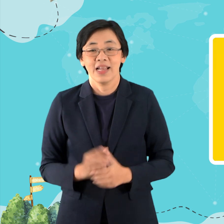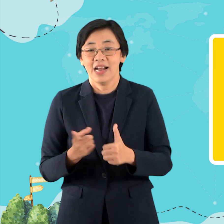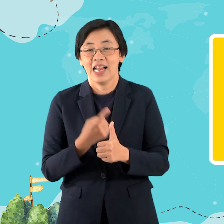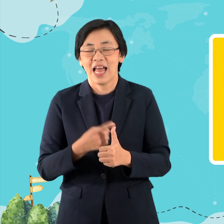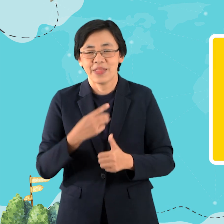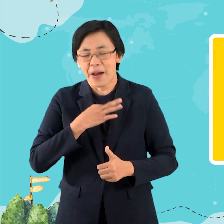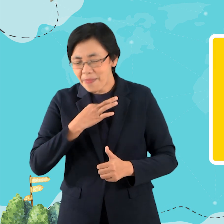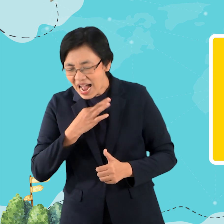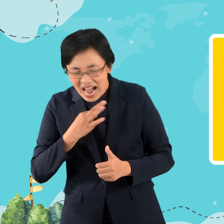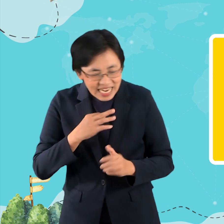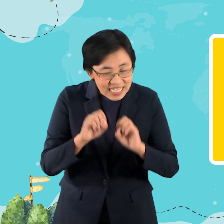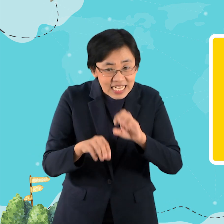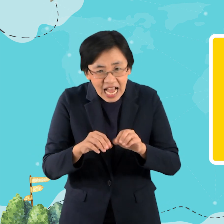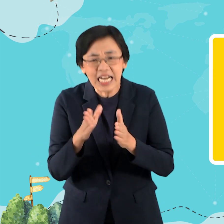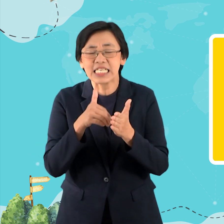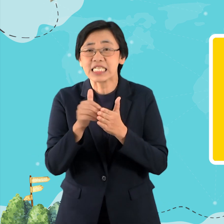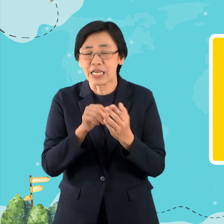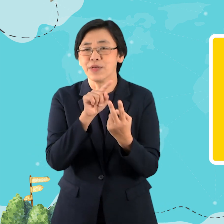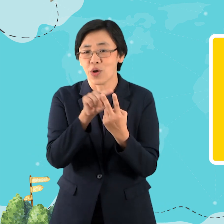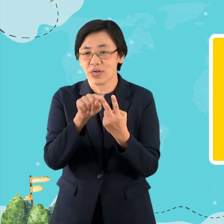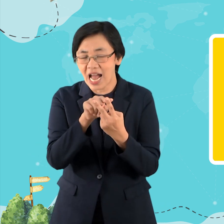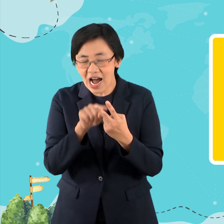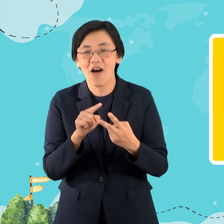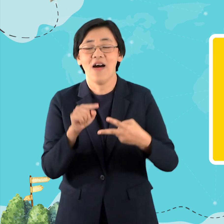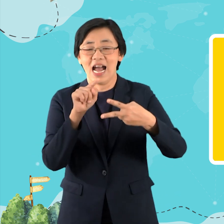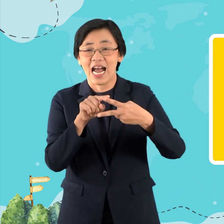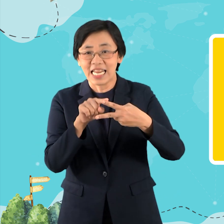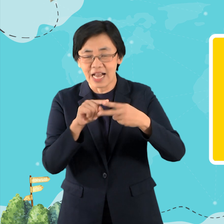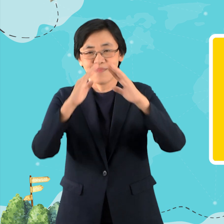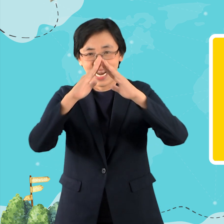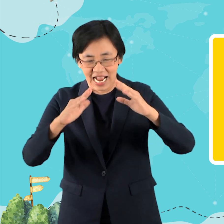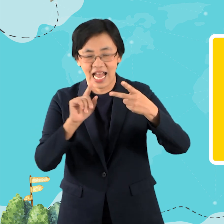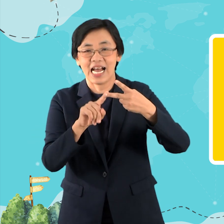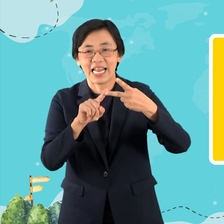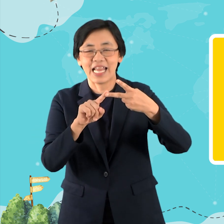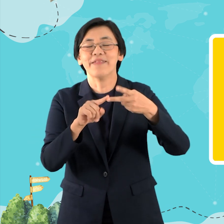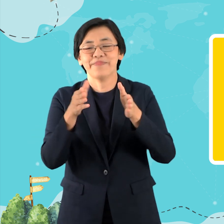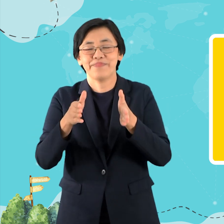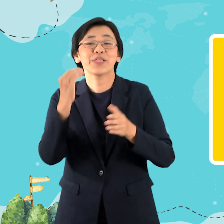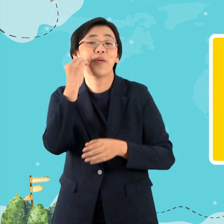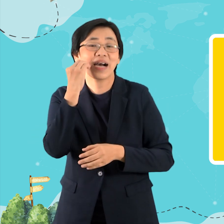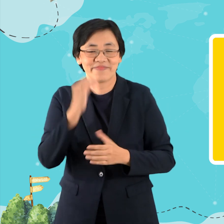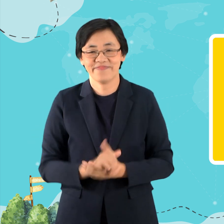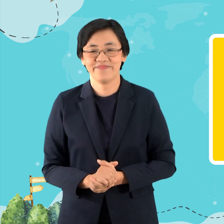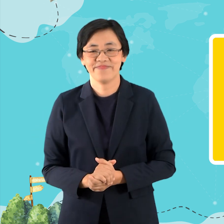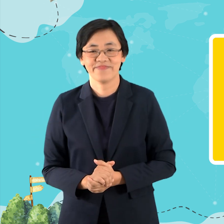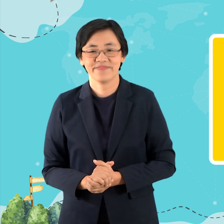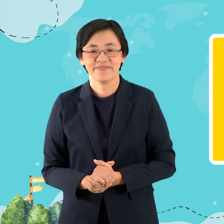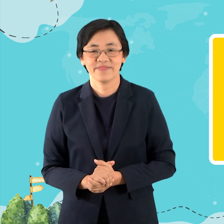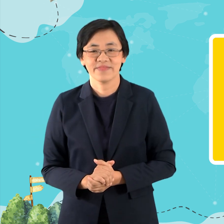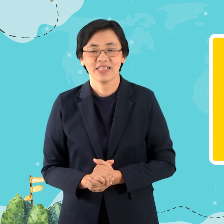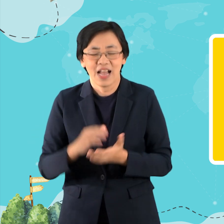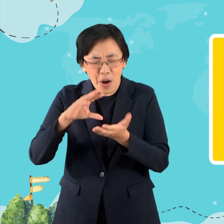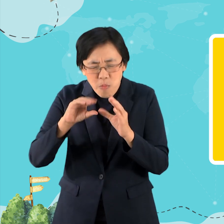อย่างแรกมีเศษผ้าค่ะ2สีเพื่อเราจะทำเป็นตัวบ้านกับหลังคานะคะแล้วก็